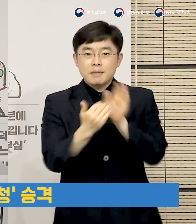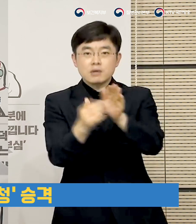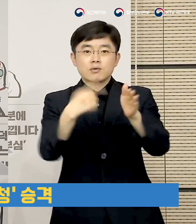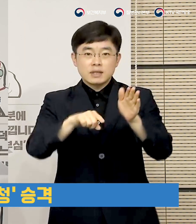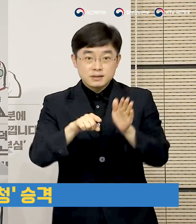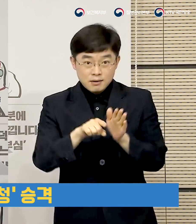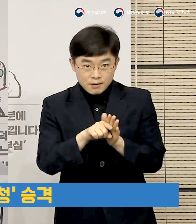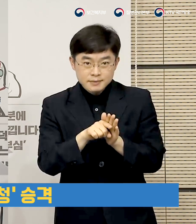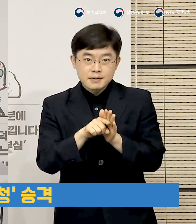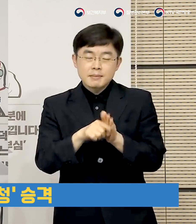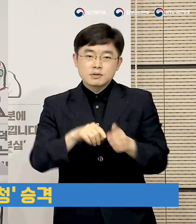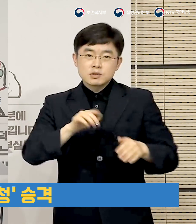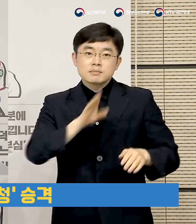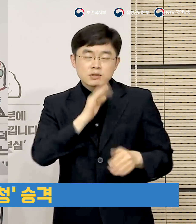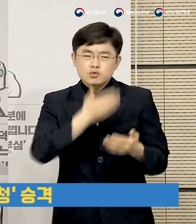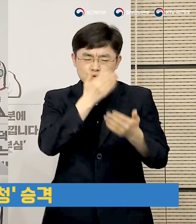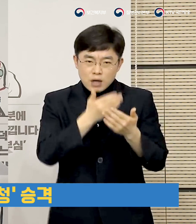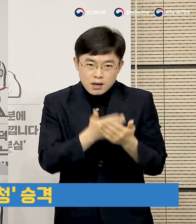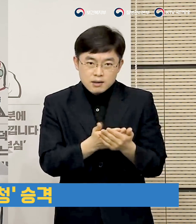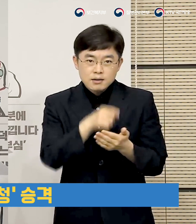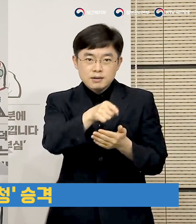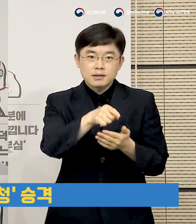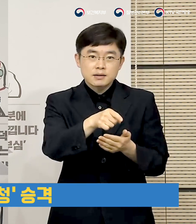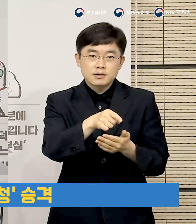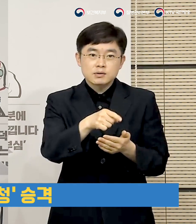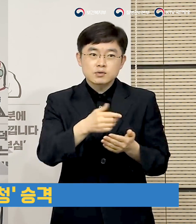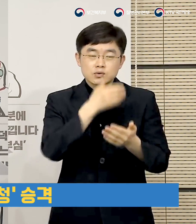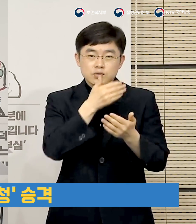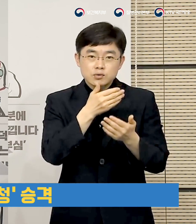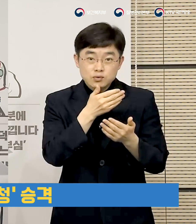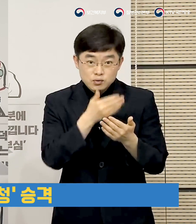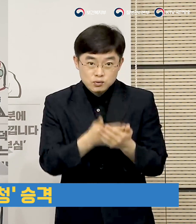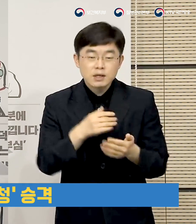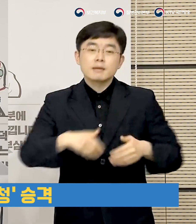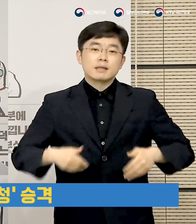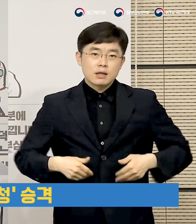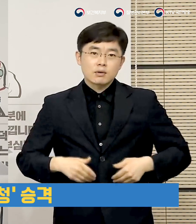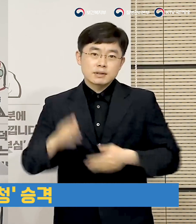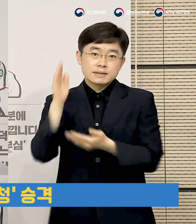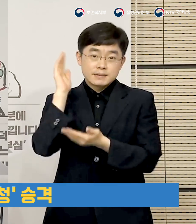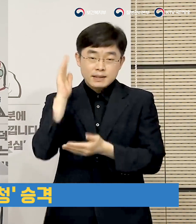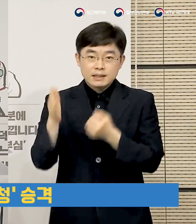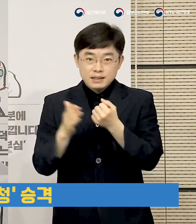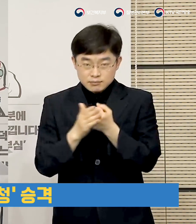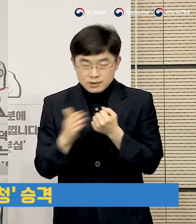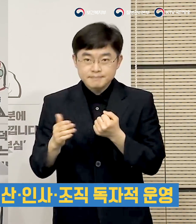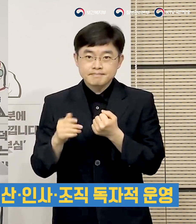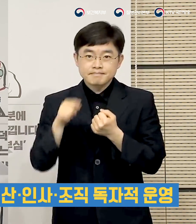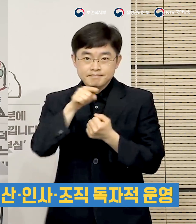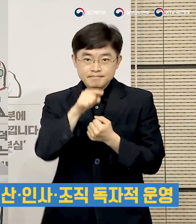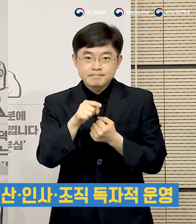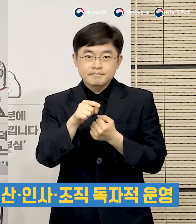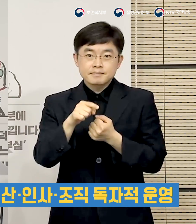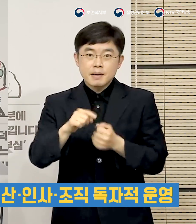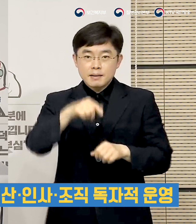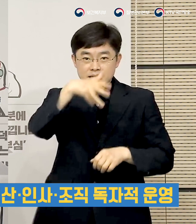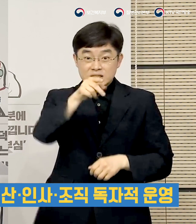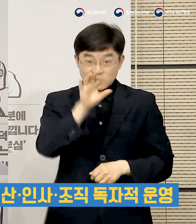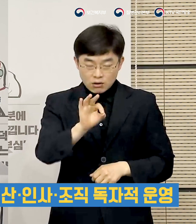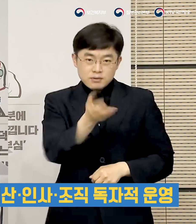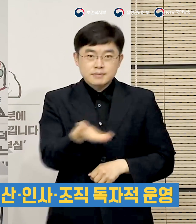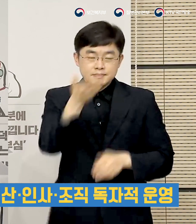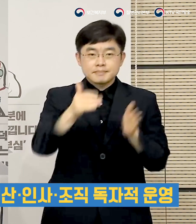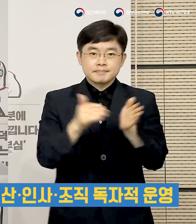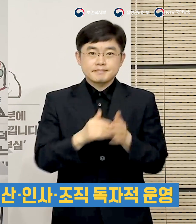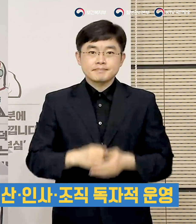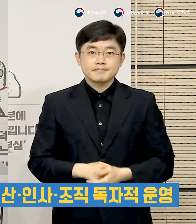강화하여 보다 안전한 대한민국을 만들어 나가겠다는 의지를 반영한 조치입니다. 승격된